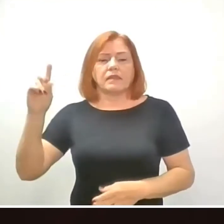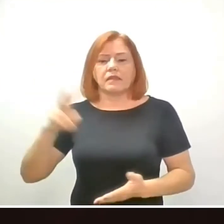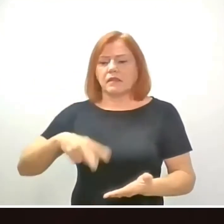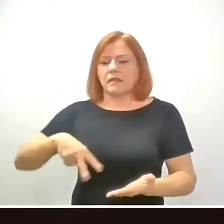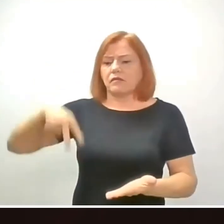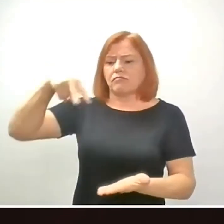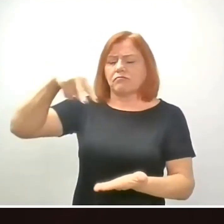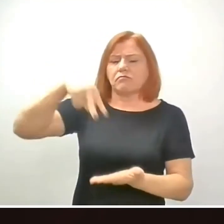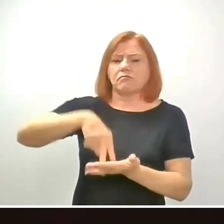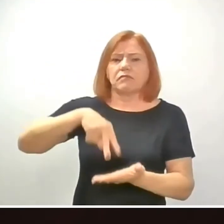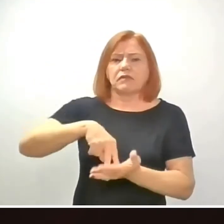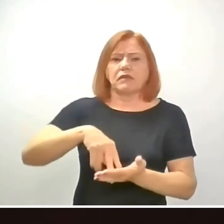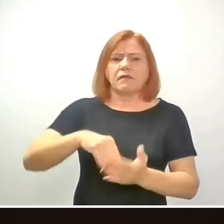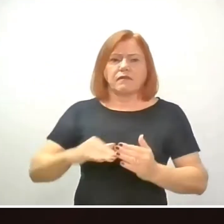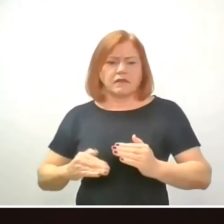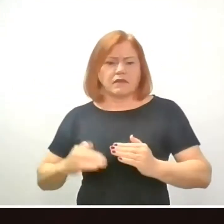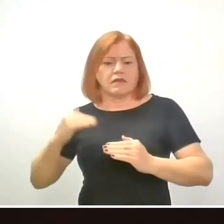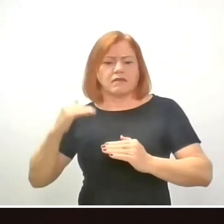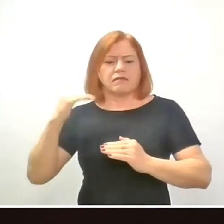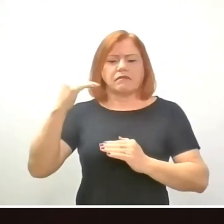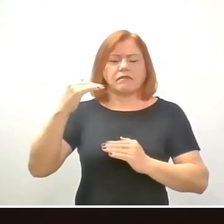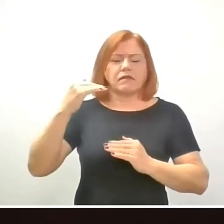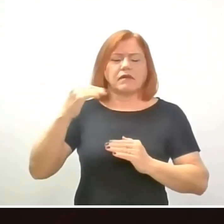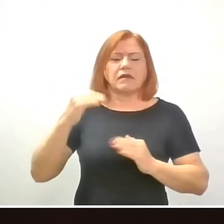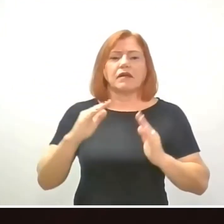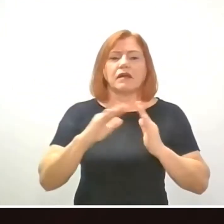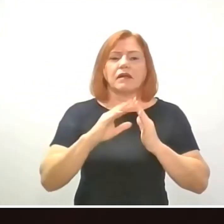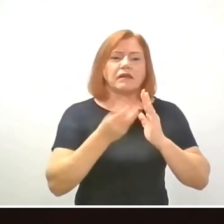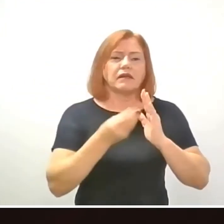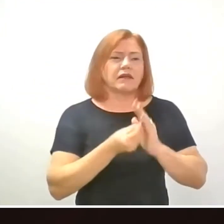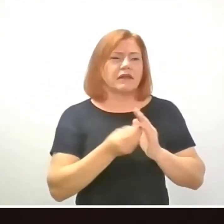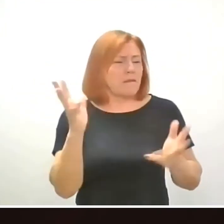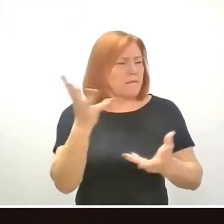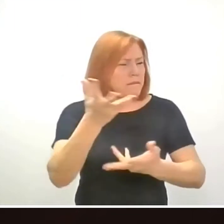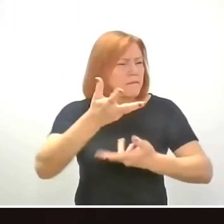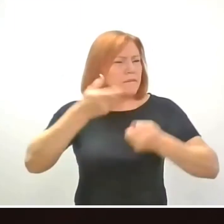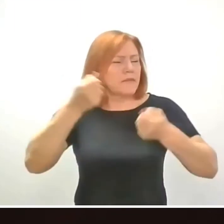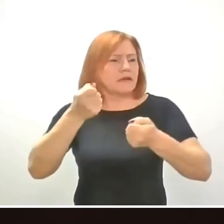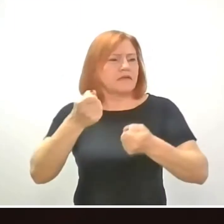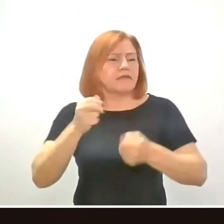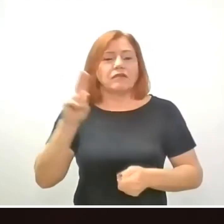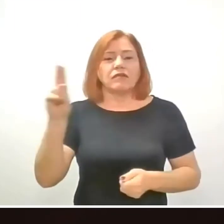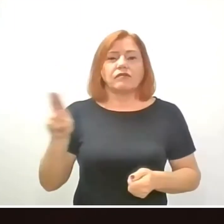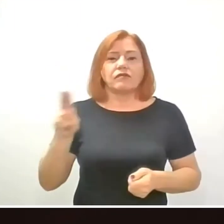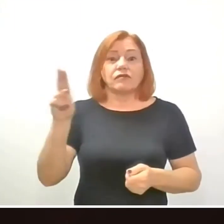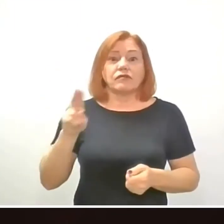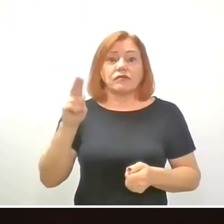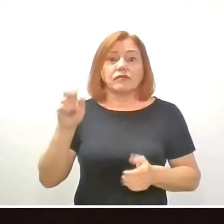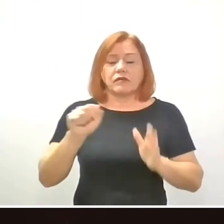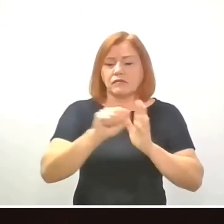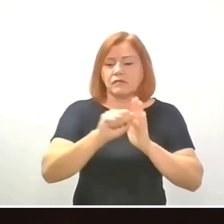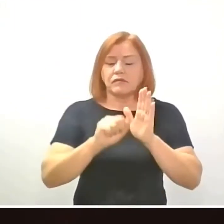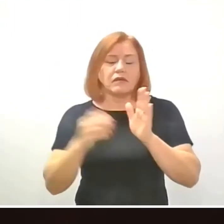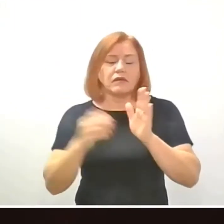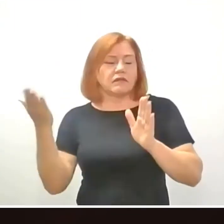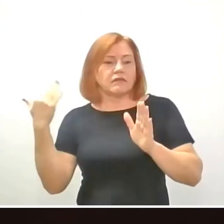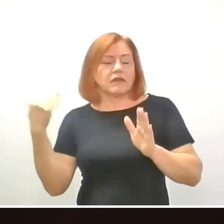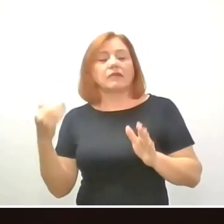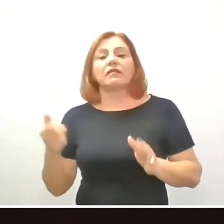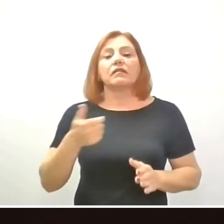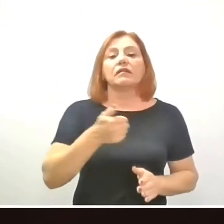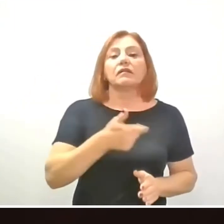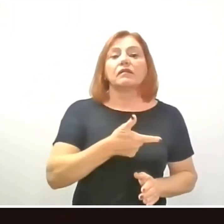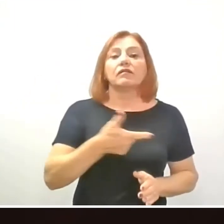no primeiro século, não é isso? Usando os seus 12 apóstolos e depois usando o apóstolo